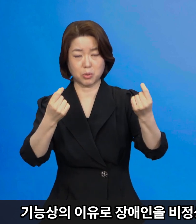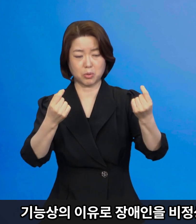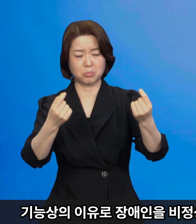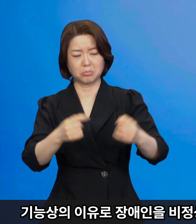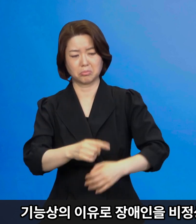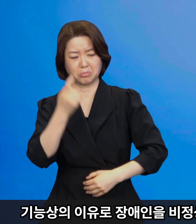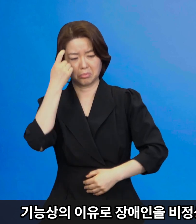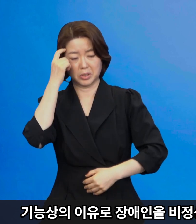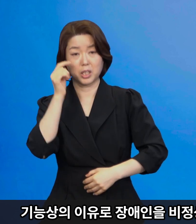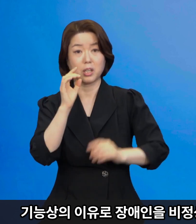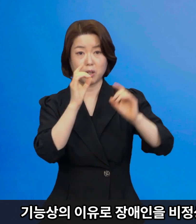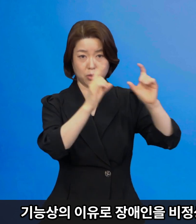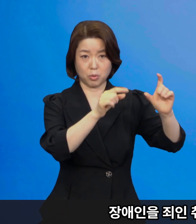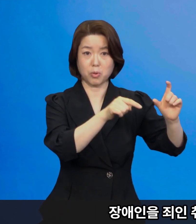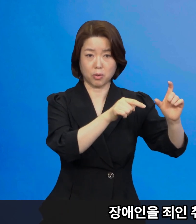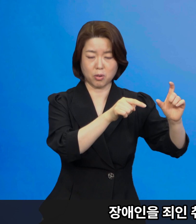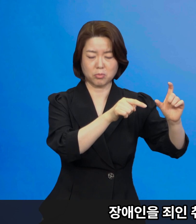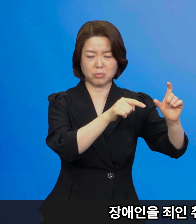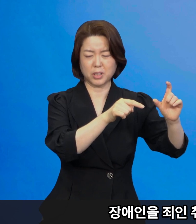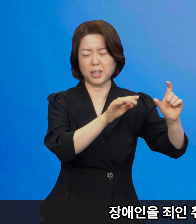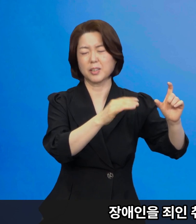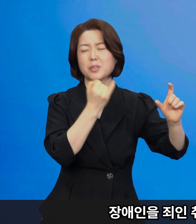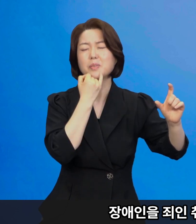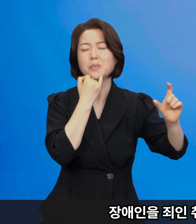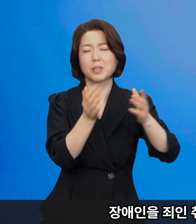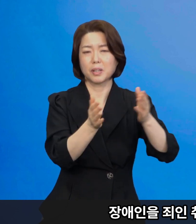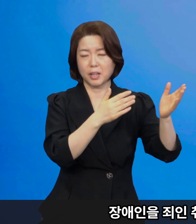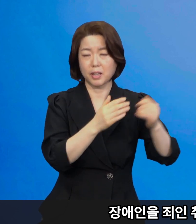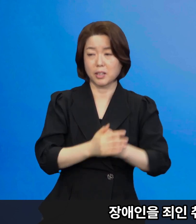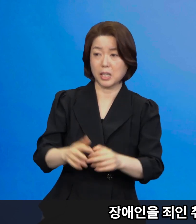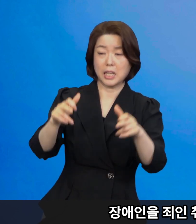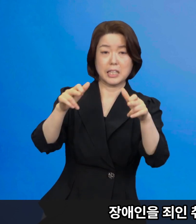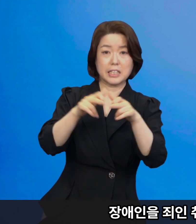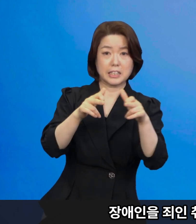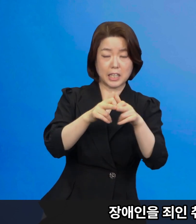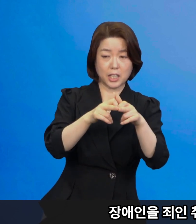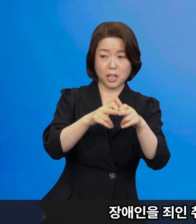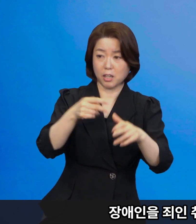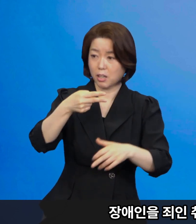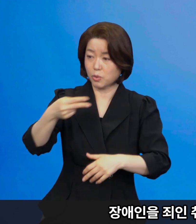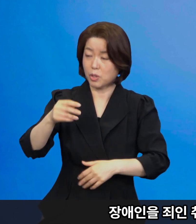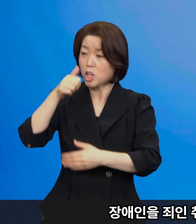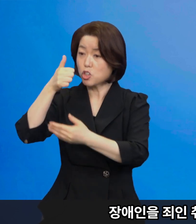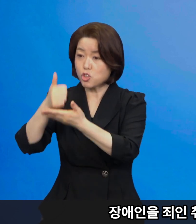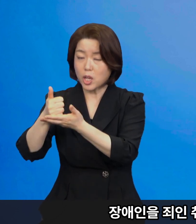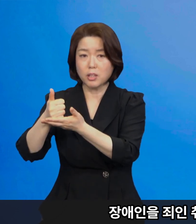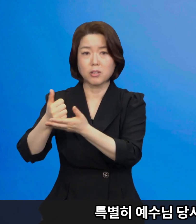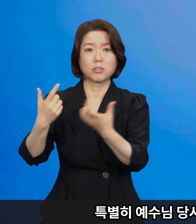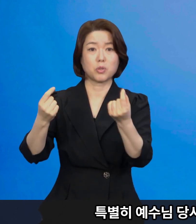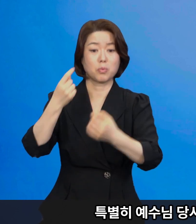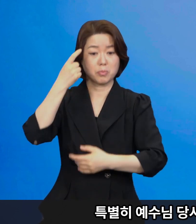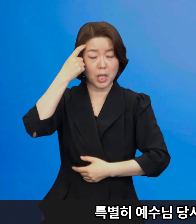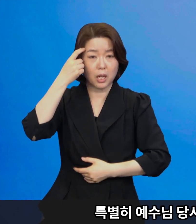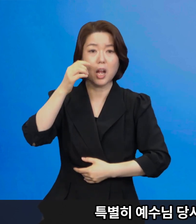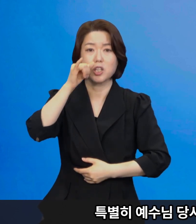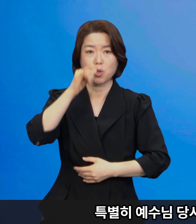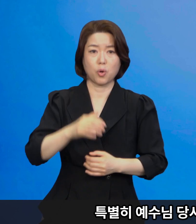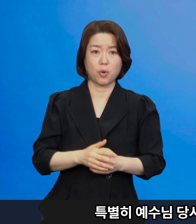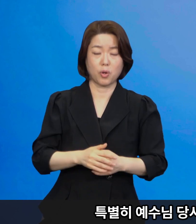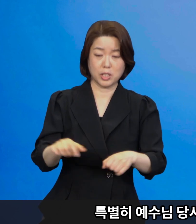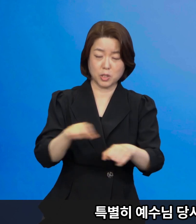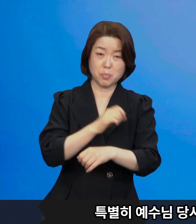그나마 양호합니다. 장애인을 죄인 취급하기도 했었습니다. 특별히